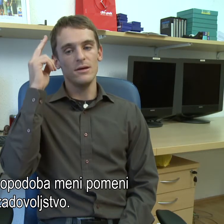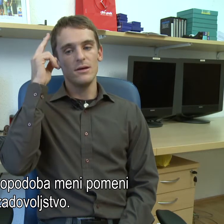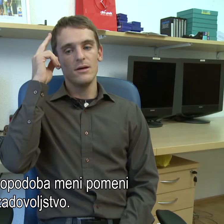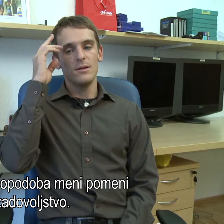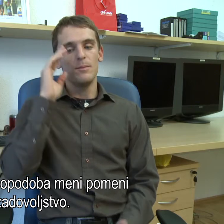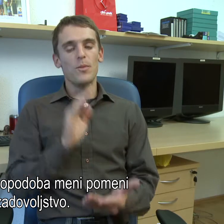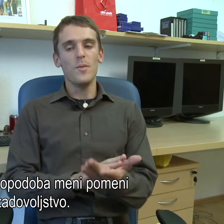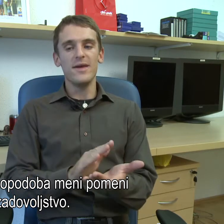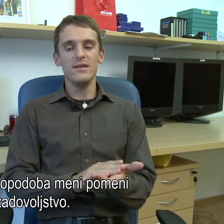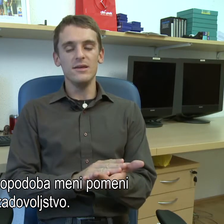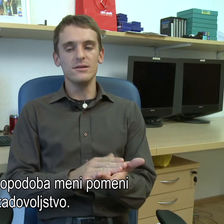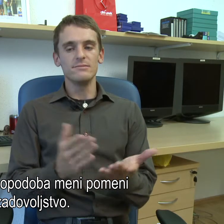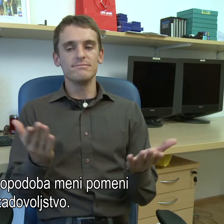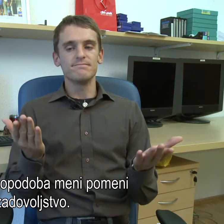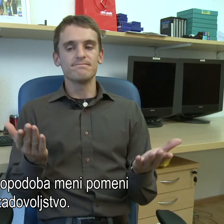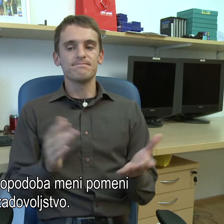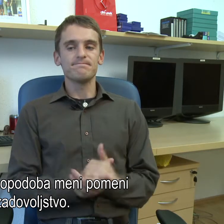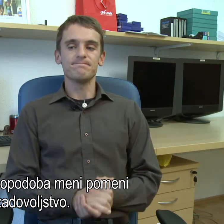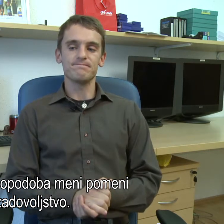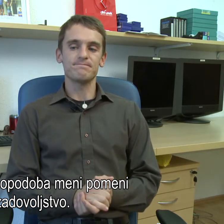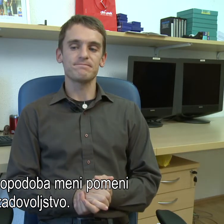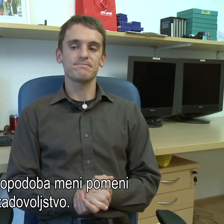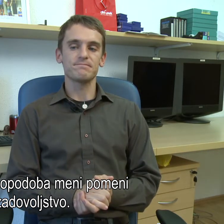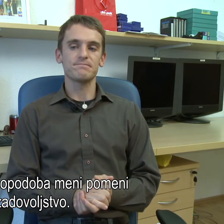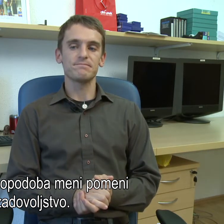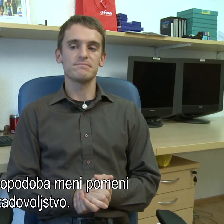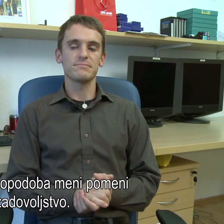meni pomeni